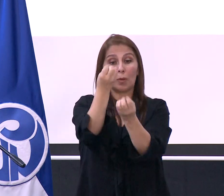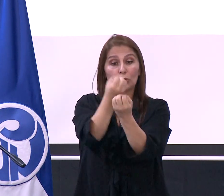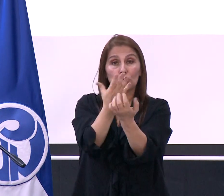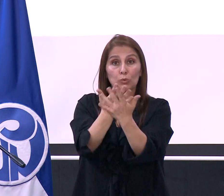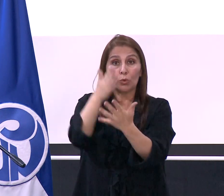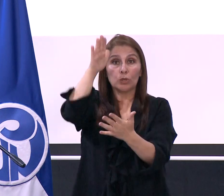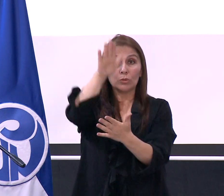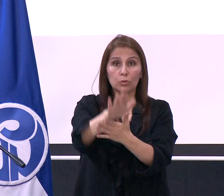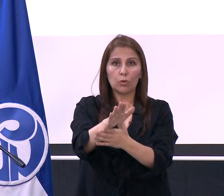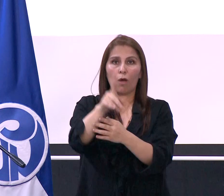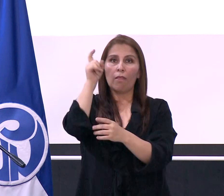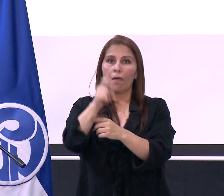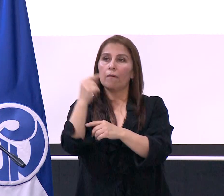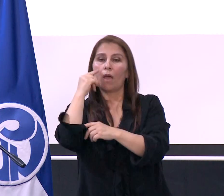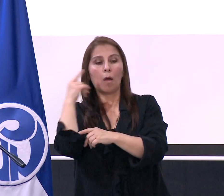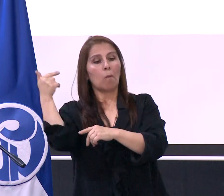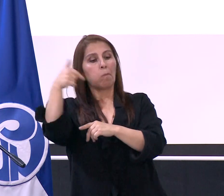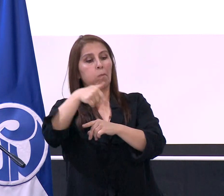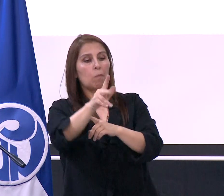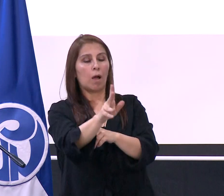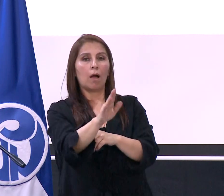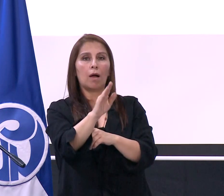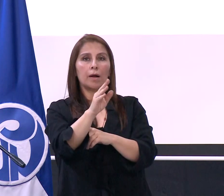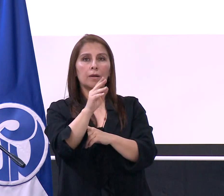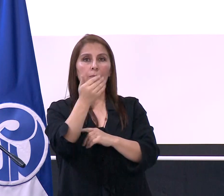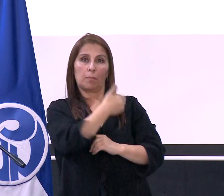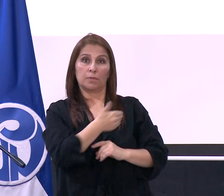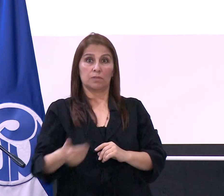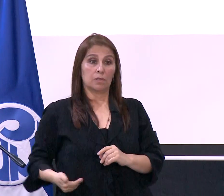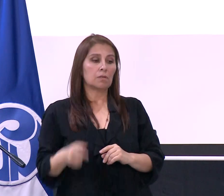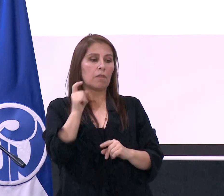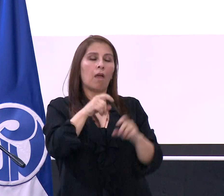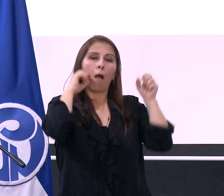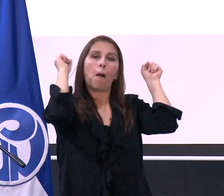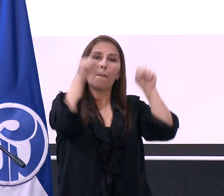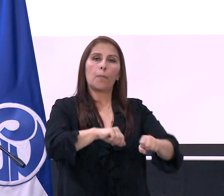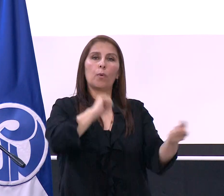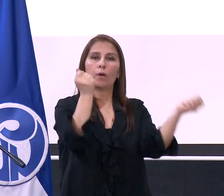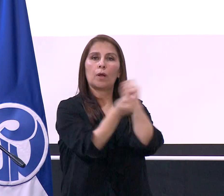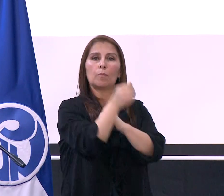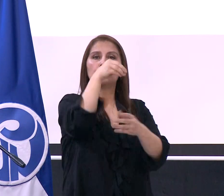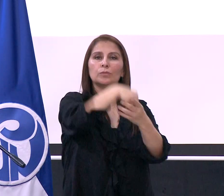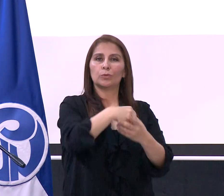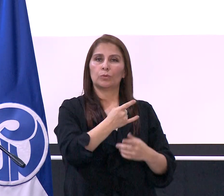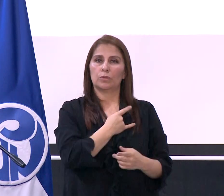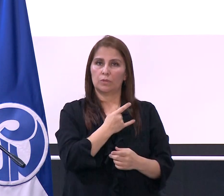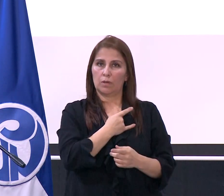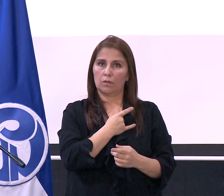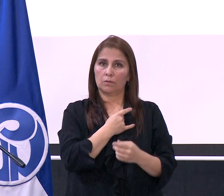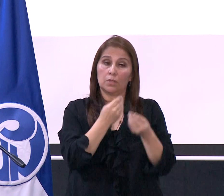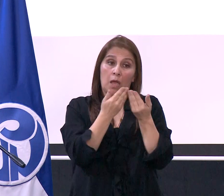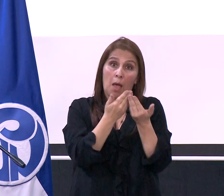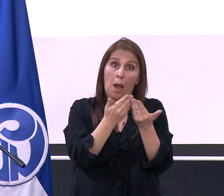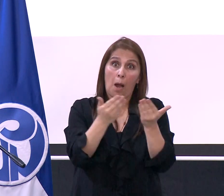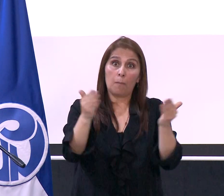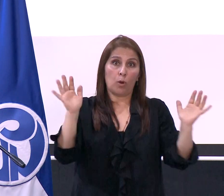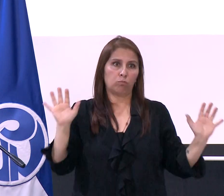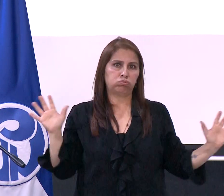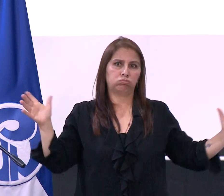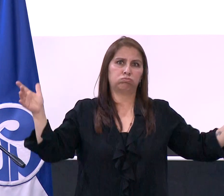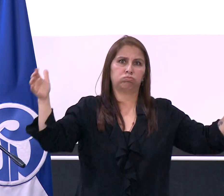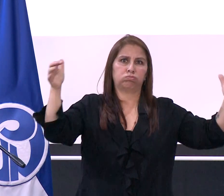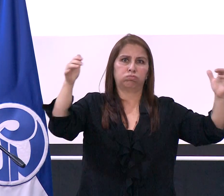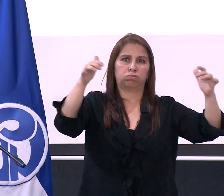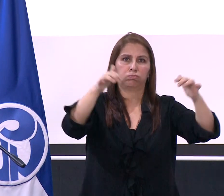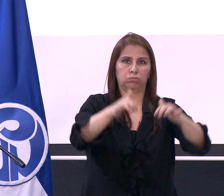adelante debía ser avalada por la presidencia de la república' se aumentó la cobertura en esos años con la apertura de